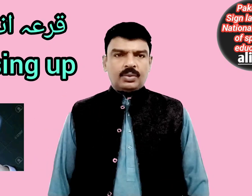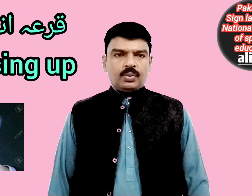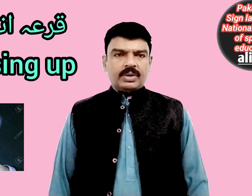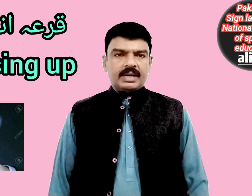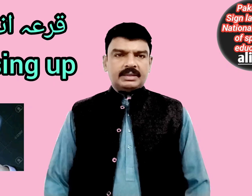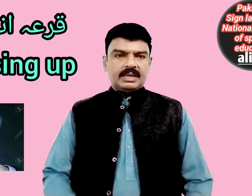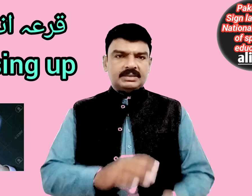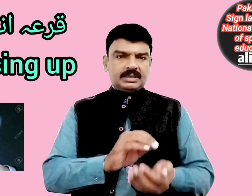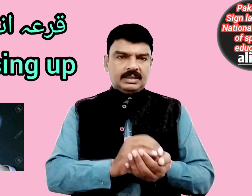قرآ اندازی